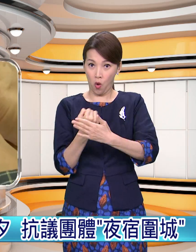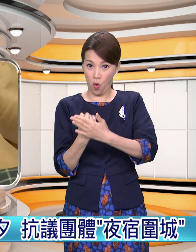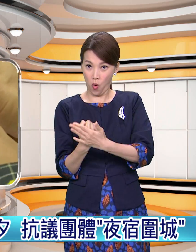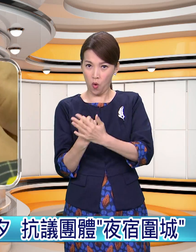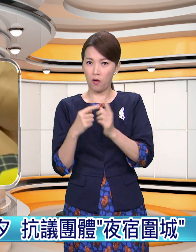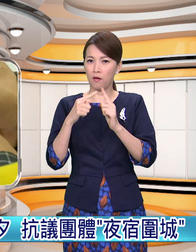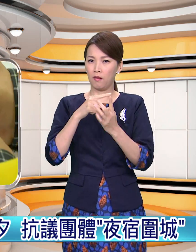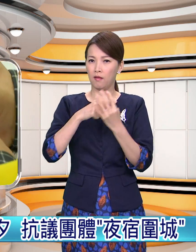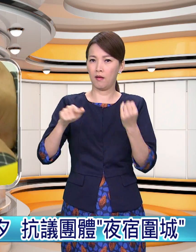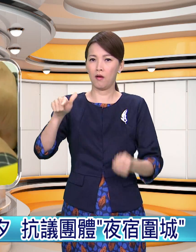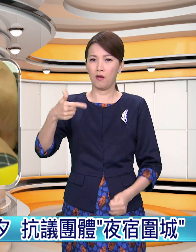宿立法院外。